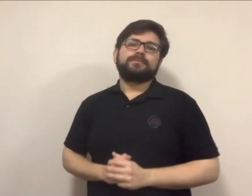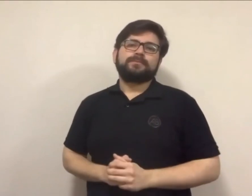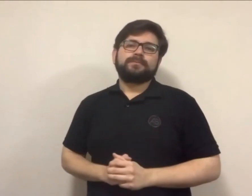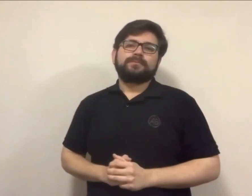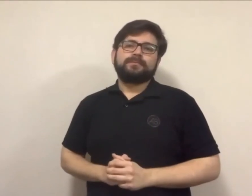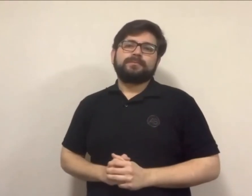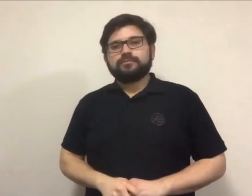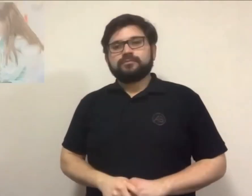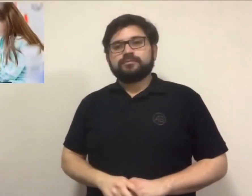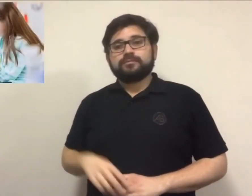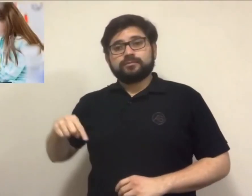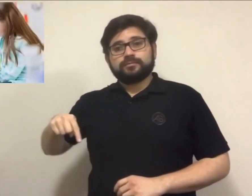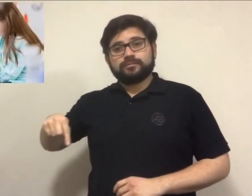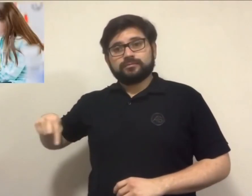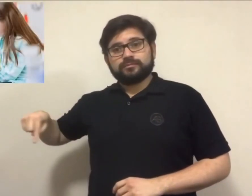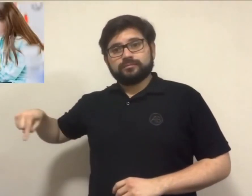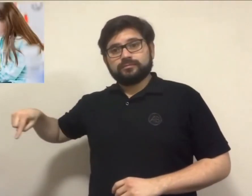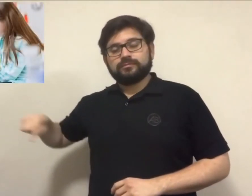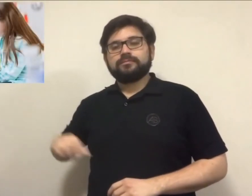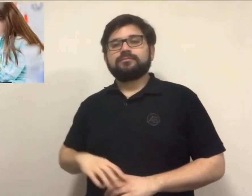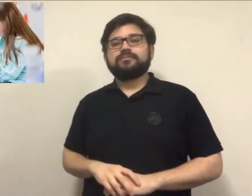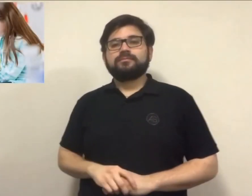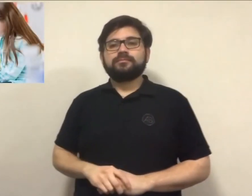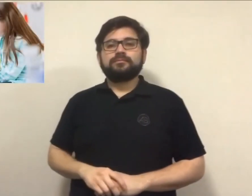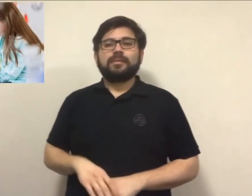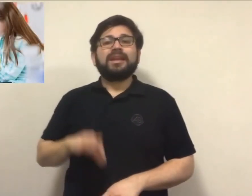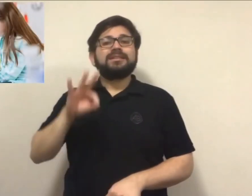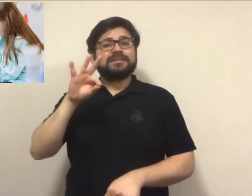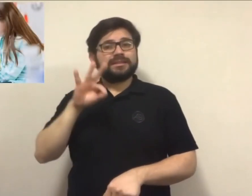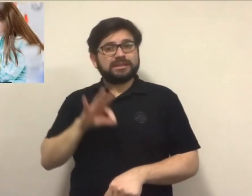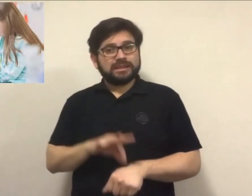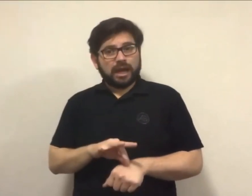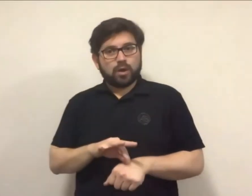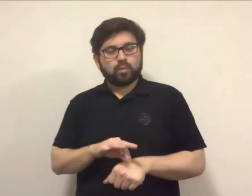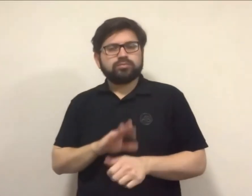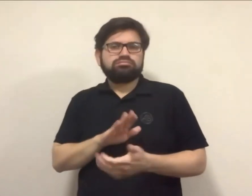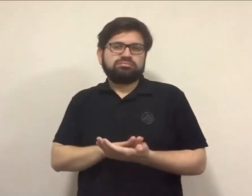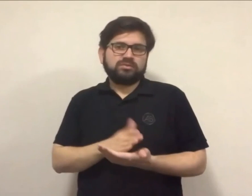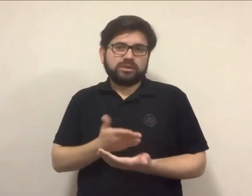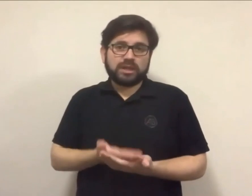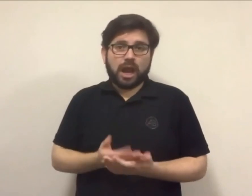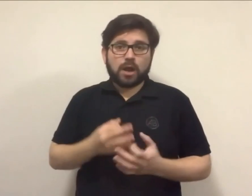Eso también es un derecho a que los niños pueden ser adoptados.